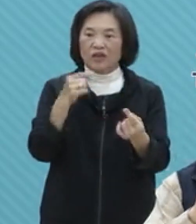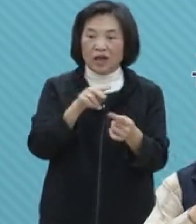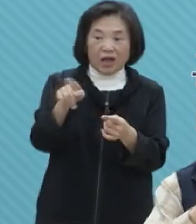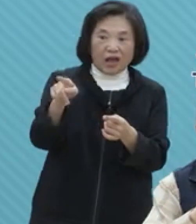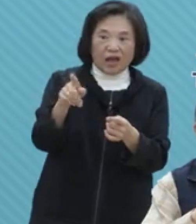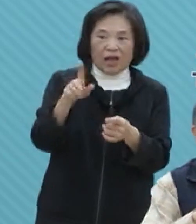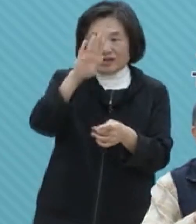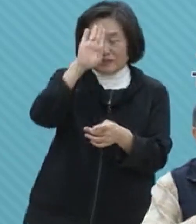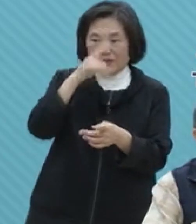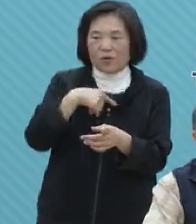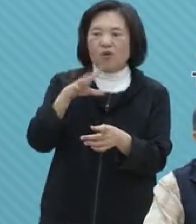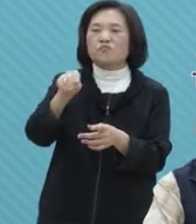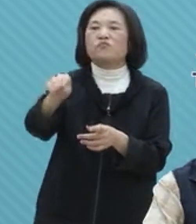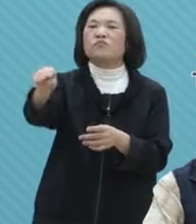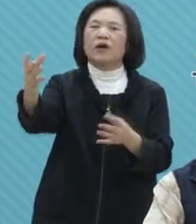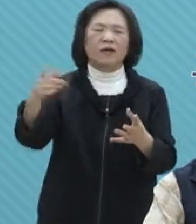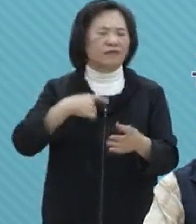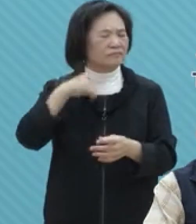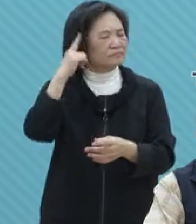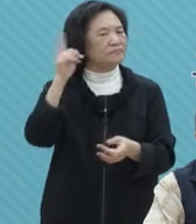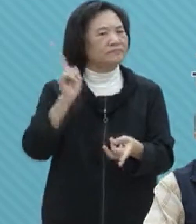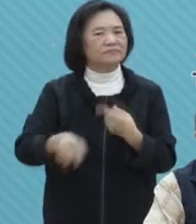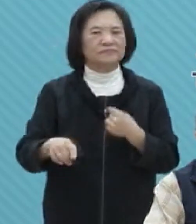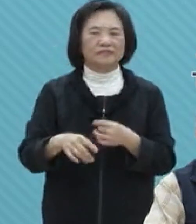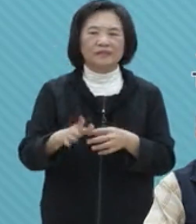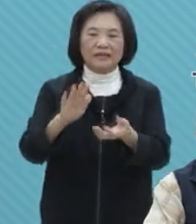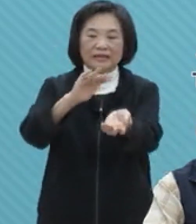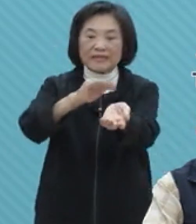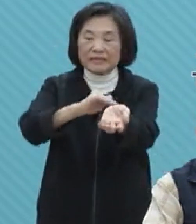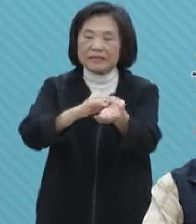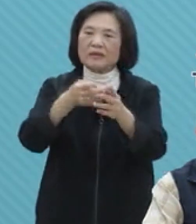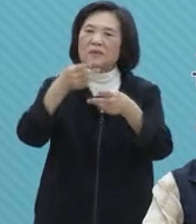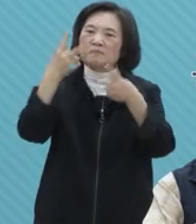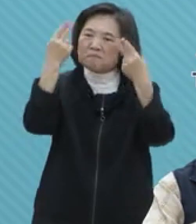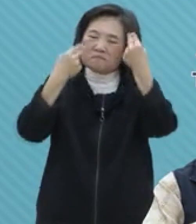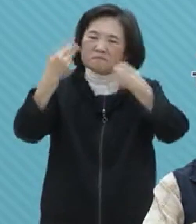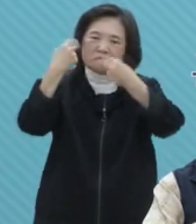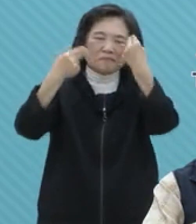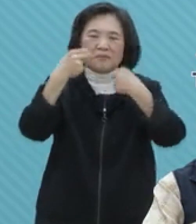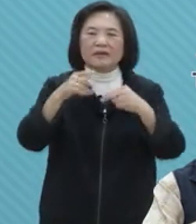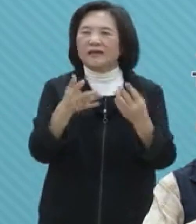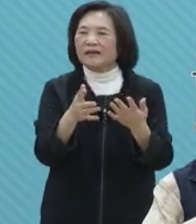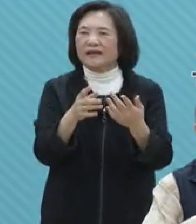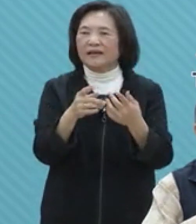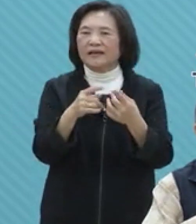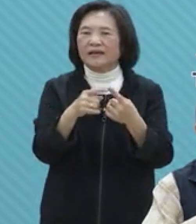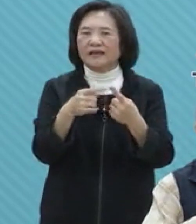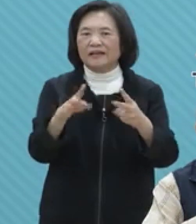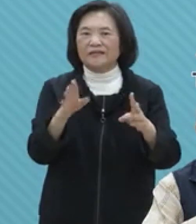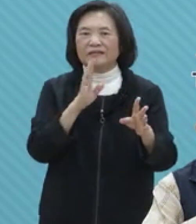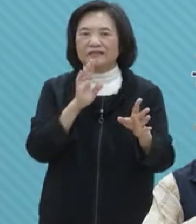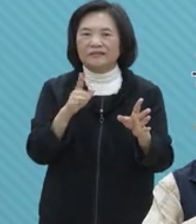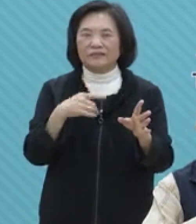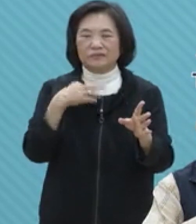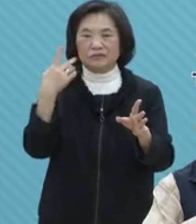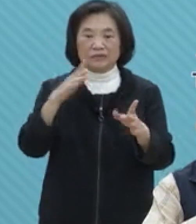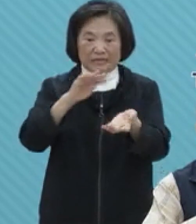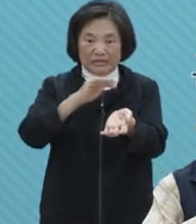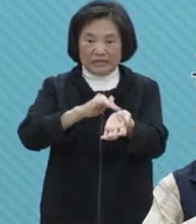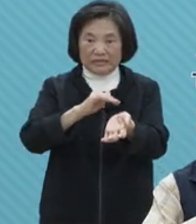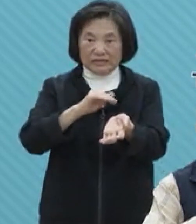生的本质，说老实讲哦，为什么去搞医美的哦，搞这种会在医界都不会是主流啊，